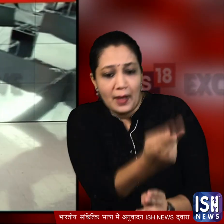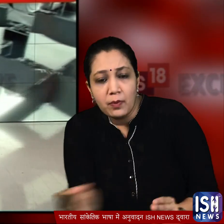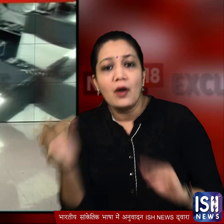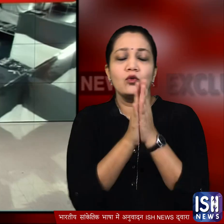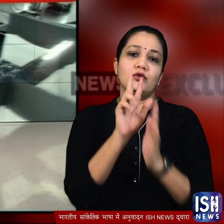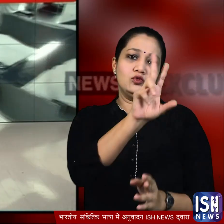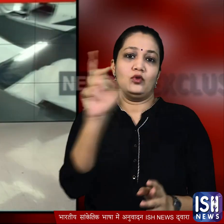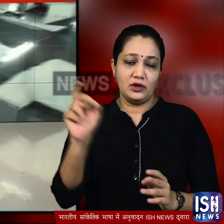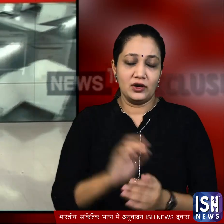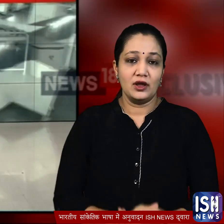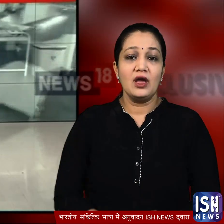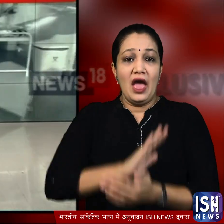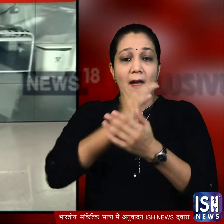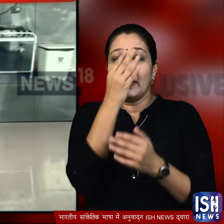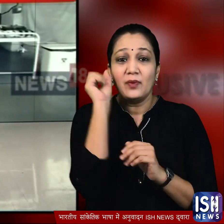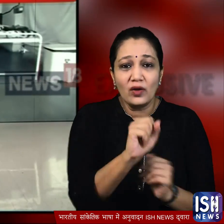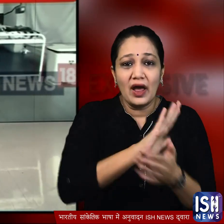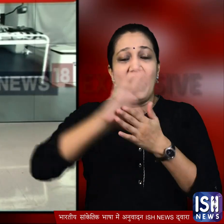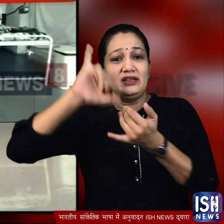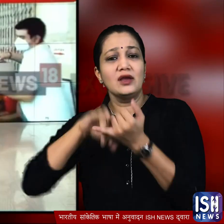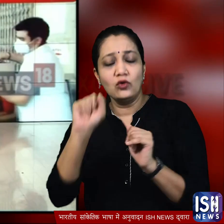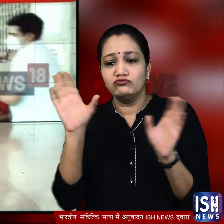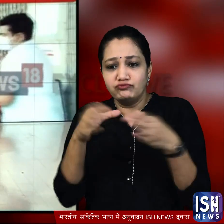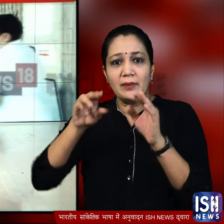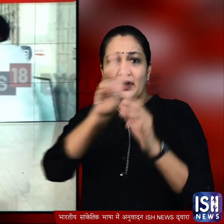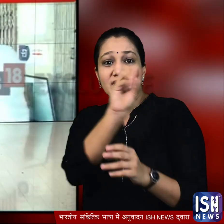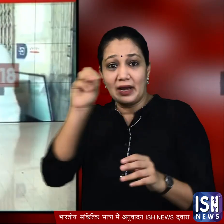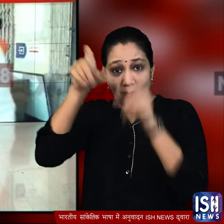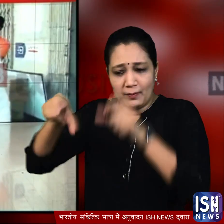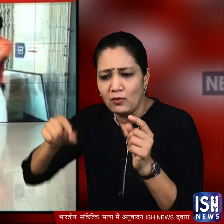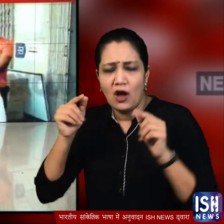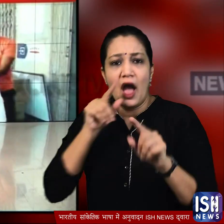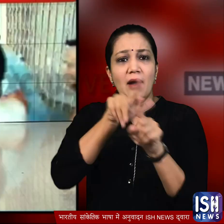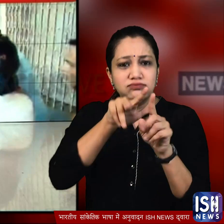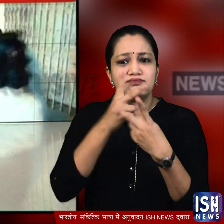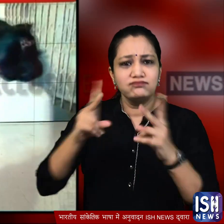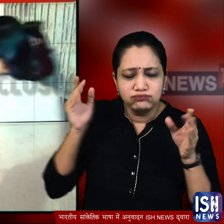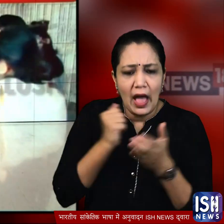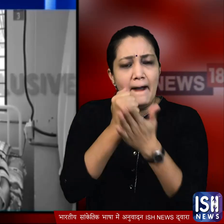अगुवाई में उनकी 300 लोगों की टीम ने प्रशासन की मदद से इस काम को अंजाम दिया